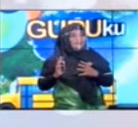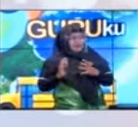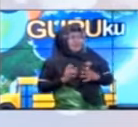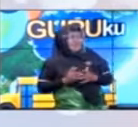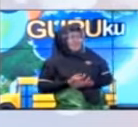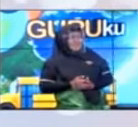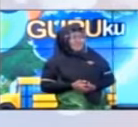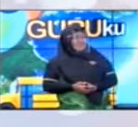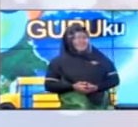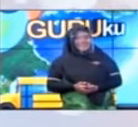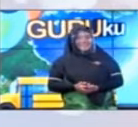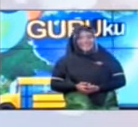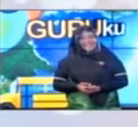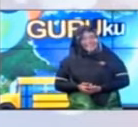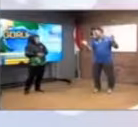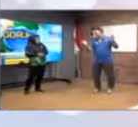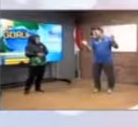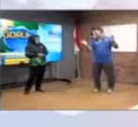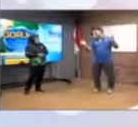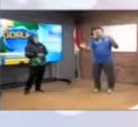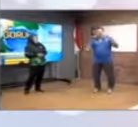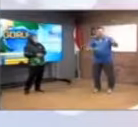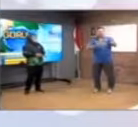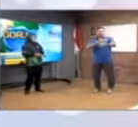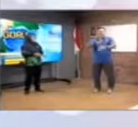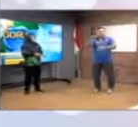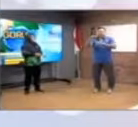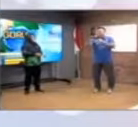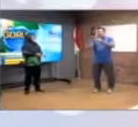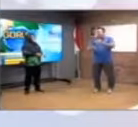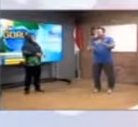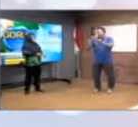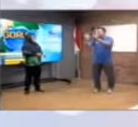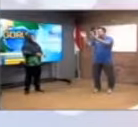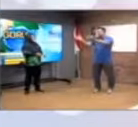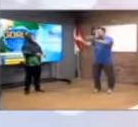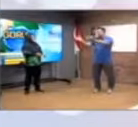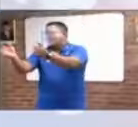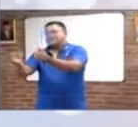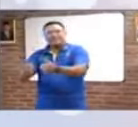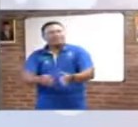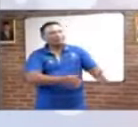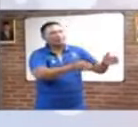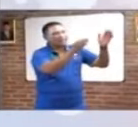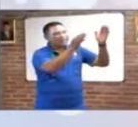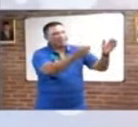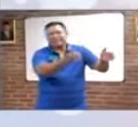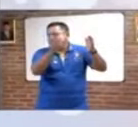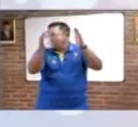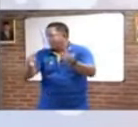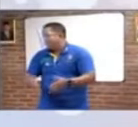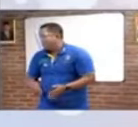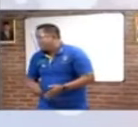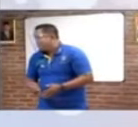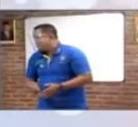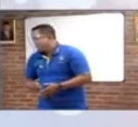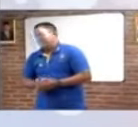dan juga mendarat. Ya, itu adalah kombinasinya ya, Bro. Betul sekali. Itu dilakukan menjadi satu gerakan rangkaian, yaitu gerakan